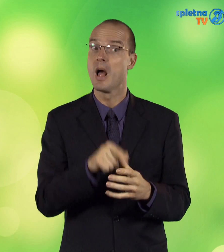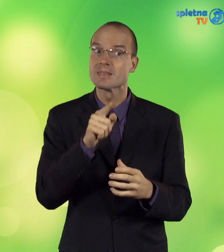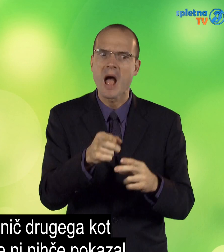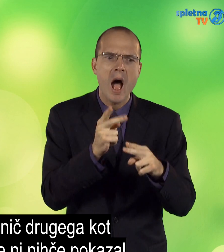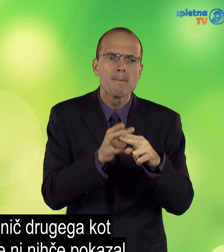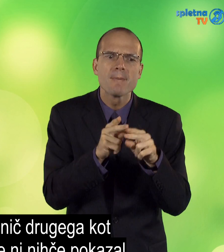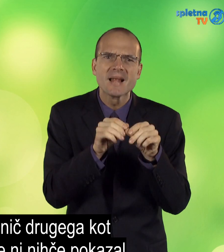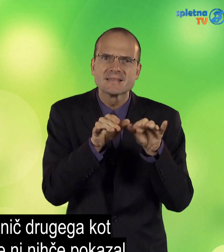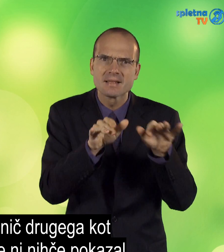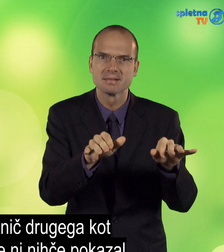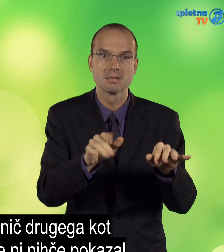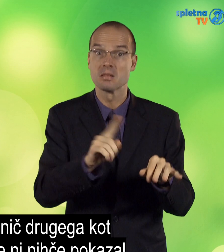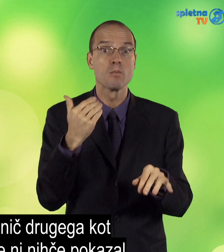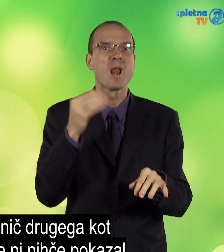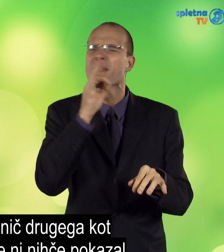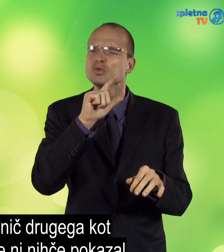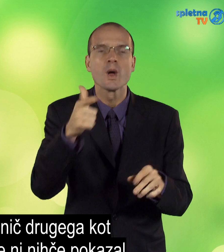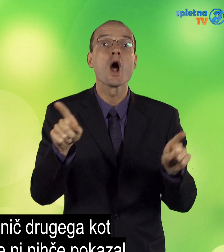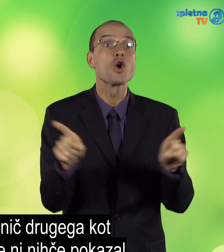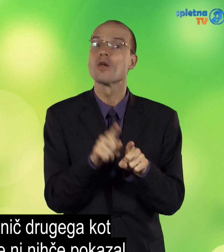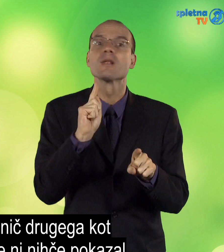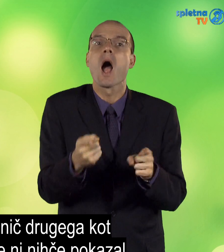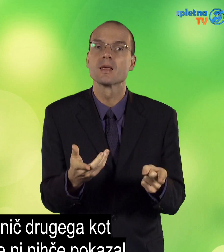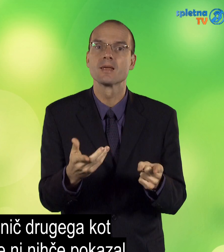Ta plesen ni bila nič drugega kot penicilin.